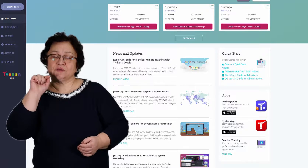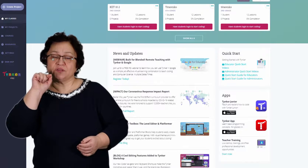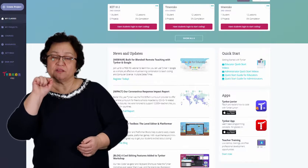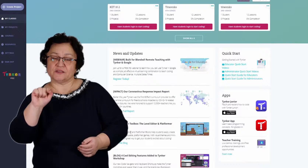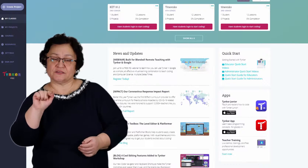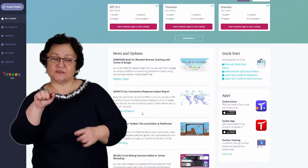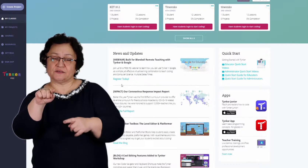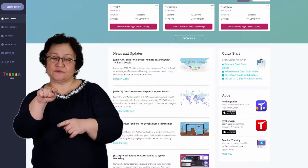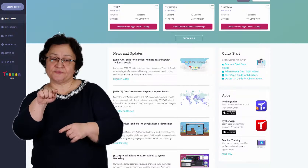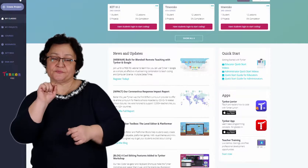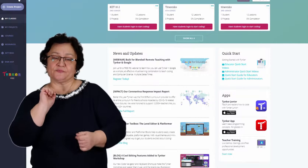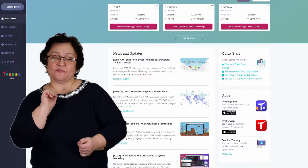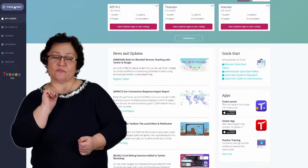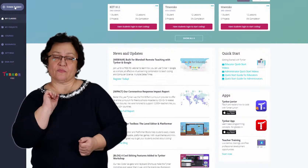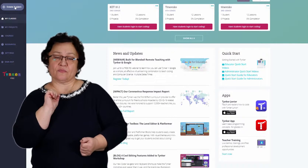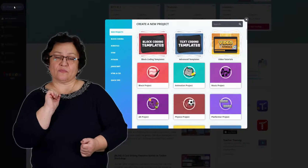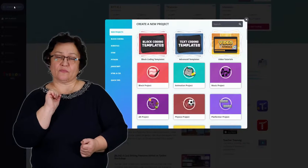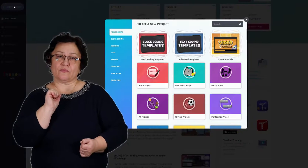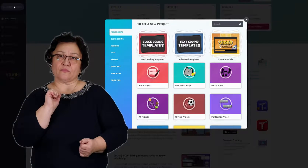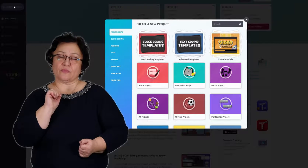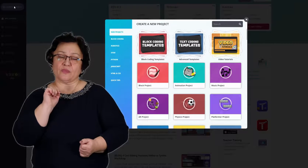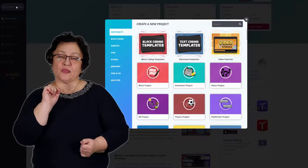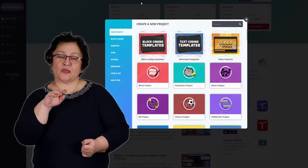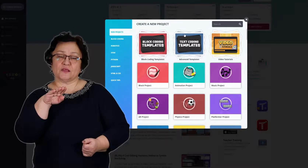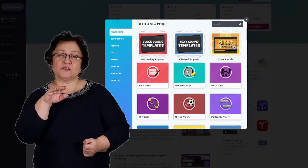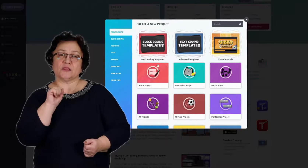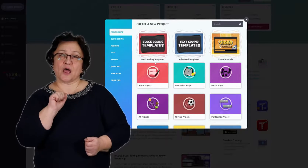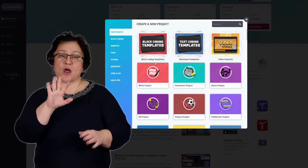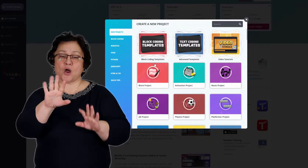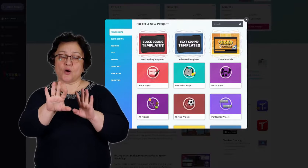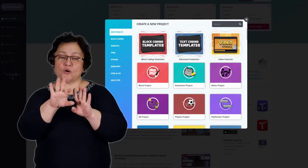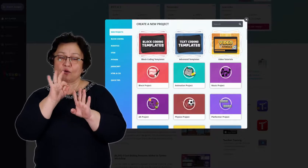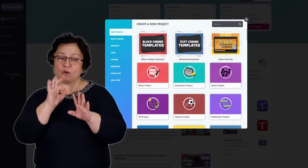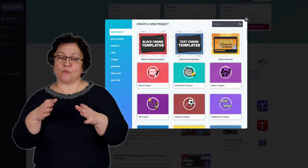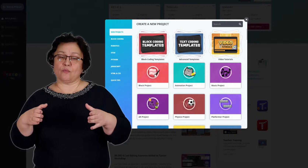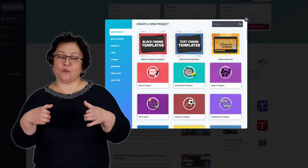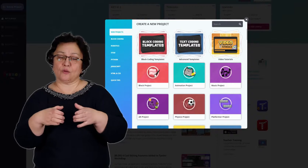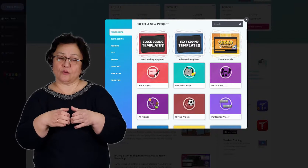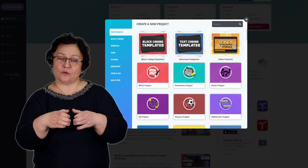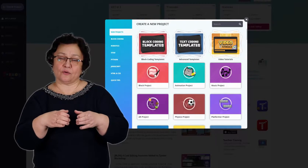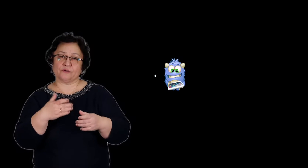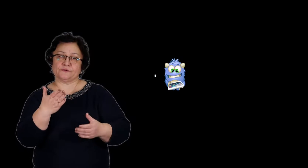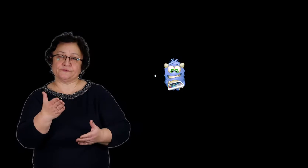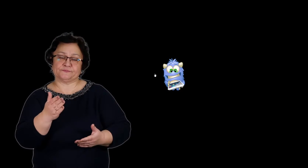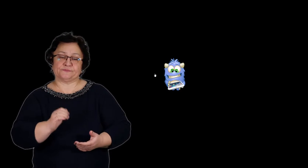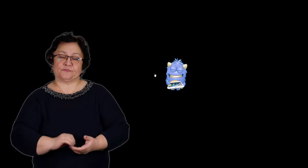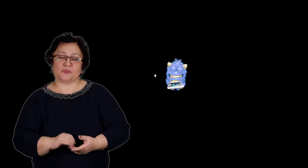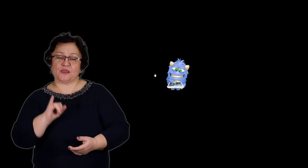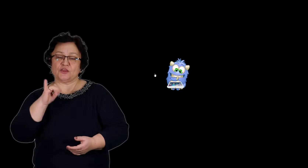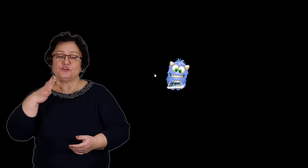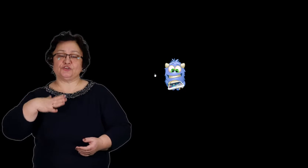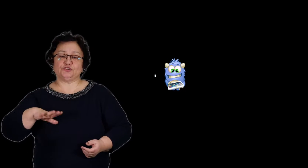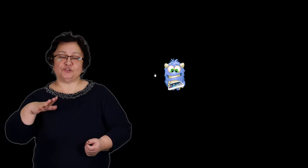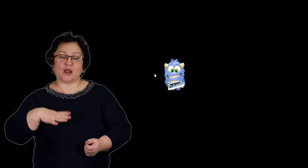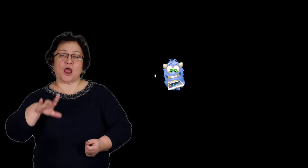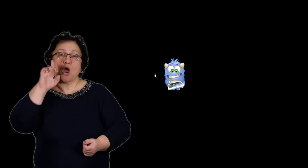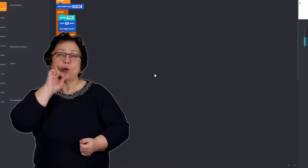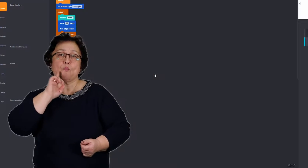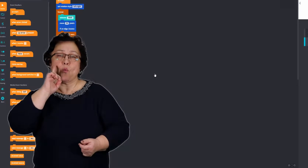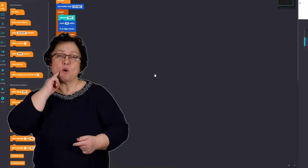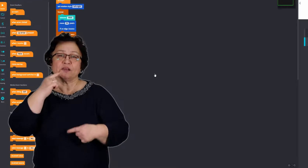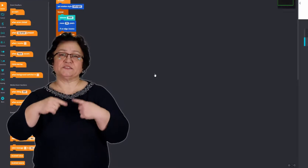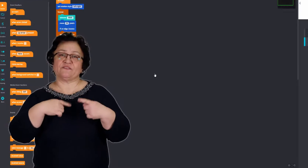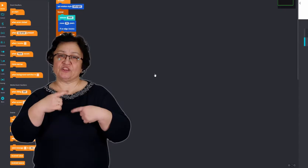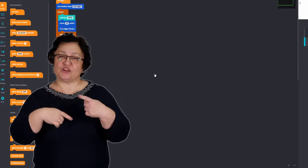натискаємо Create Project та обираємо Block Project. І чекаємо,